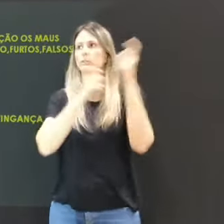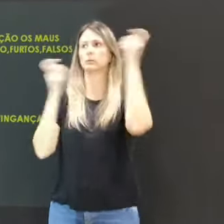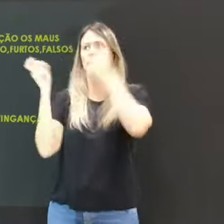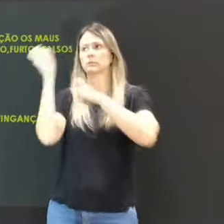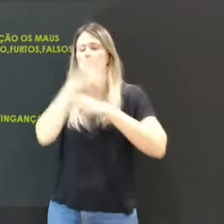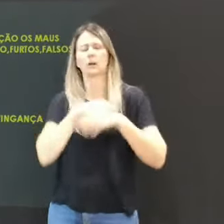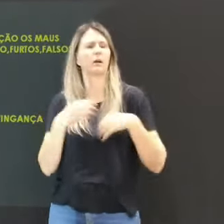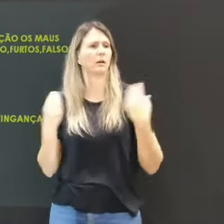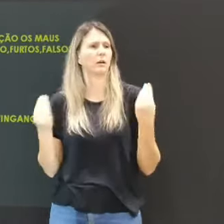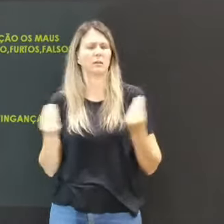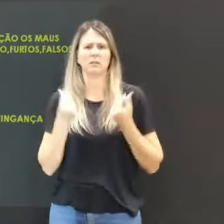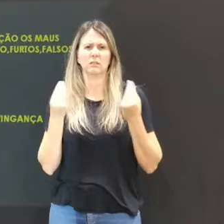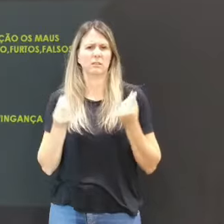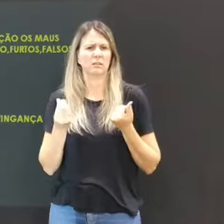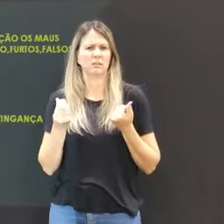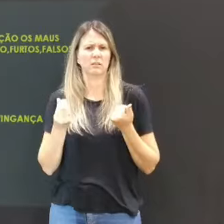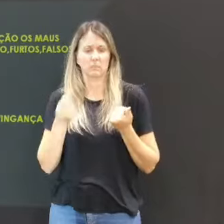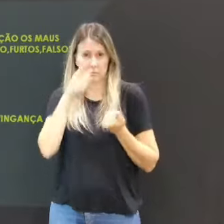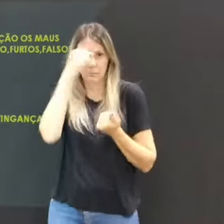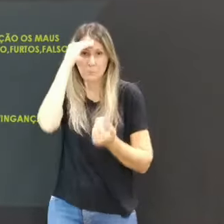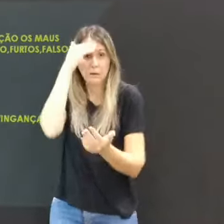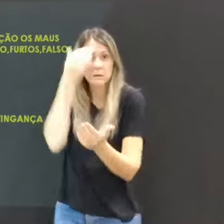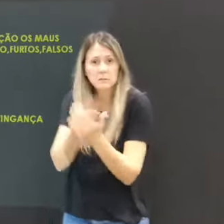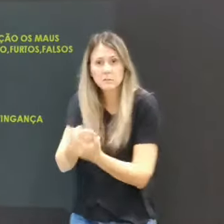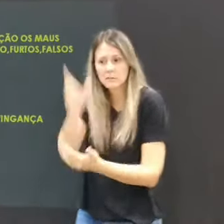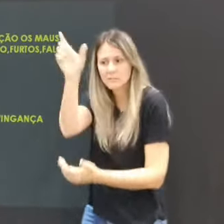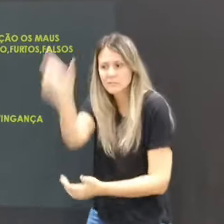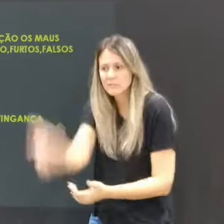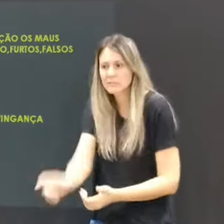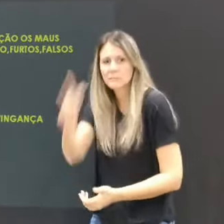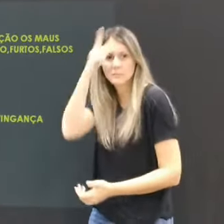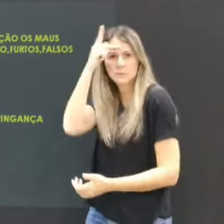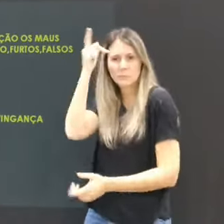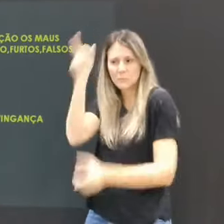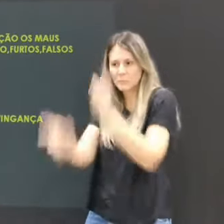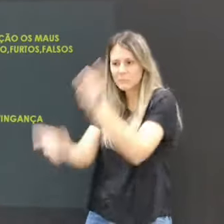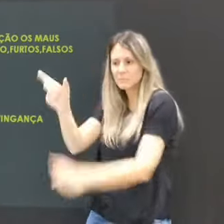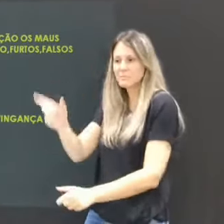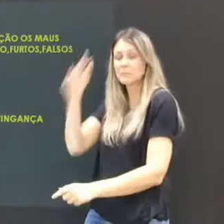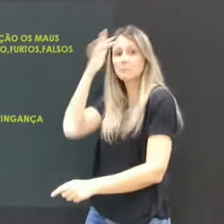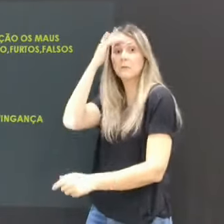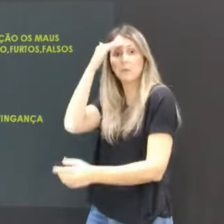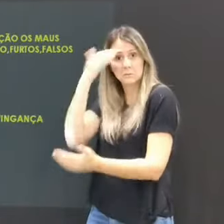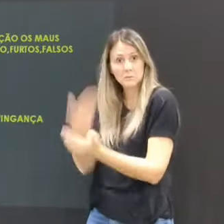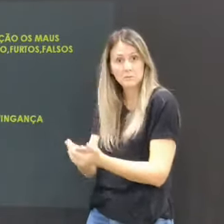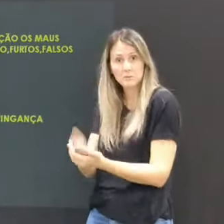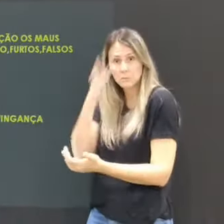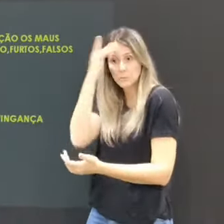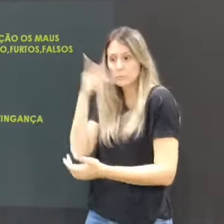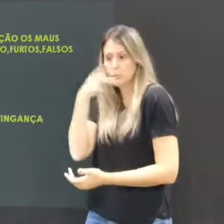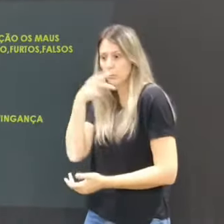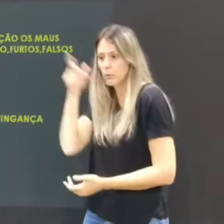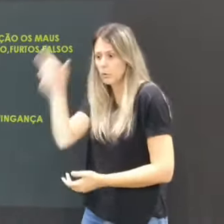umas das outras e muitas vezes com mentiras. Você acredita nessa pessoa que é uma pessoa fofoqueira? Você acredita